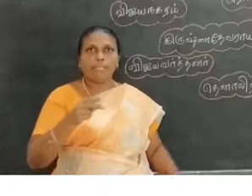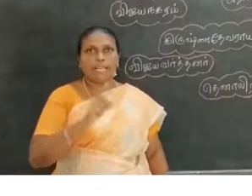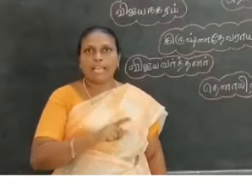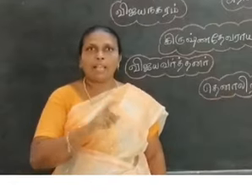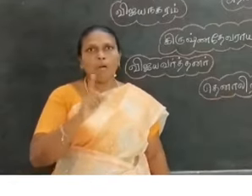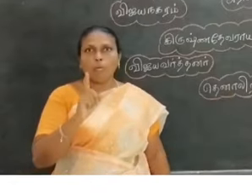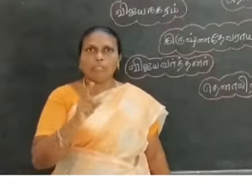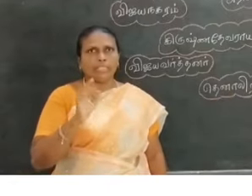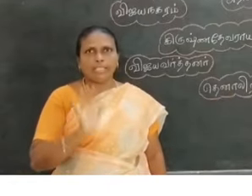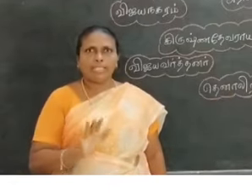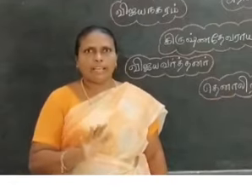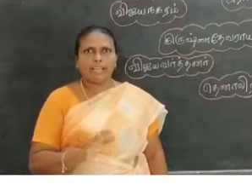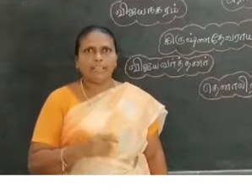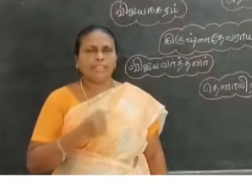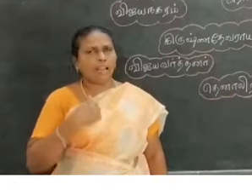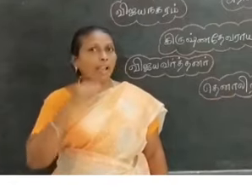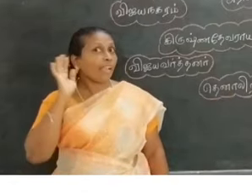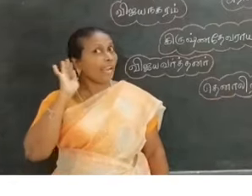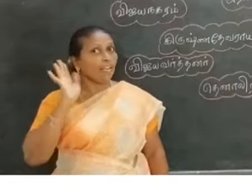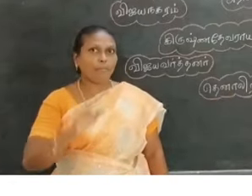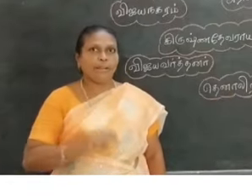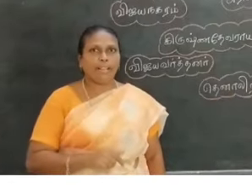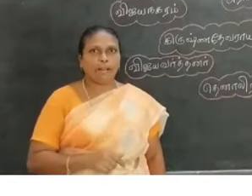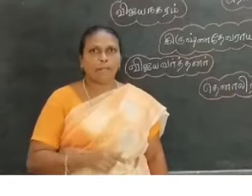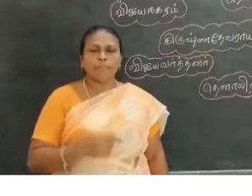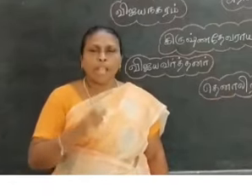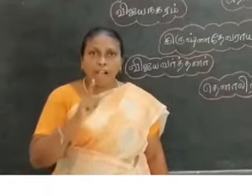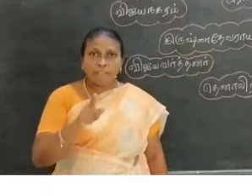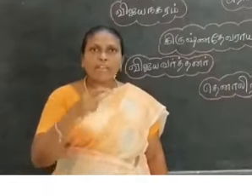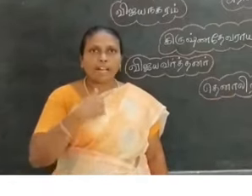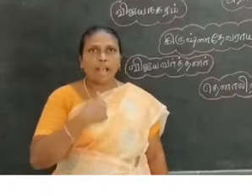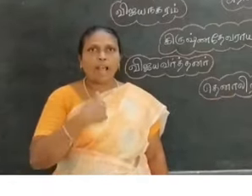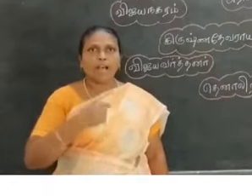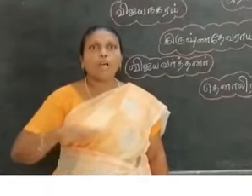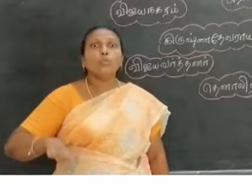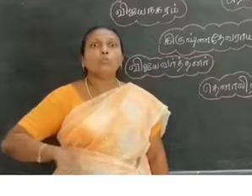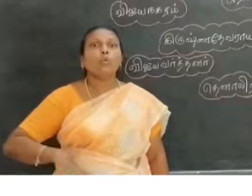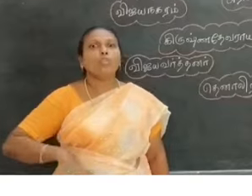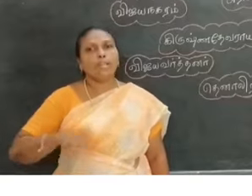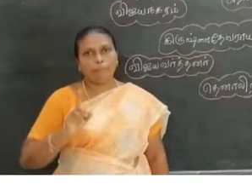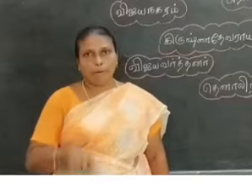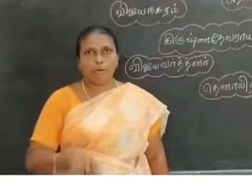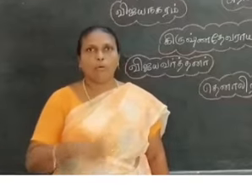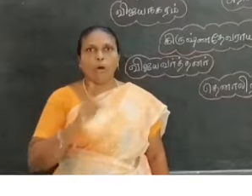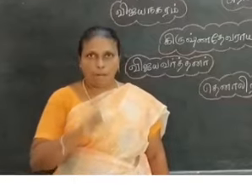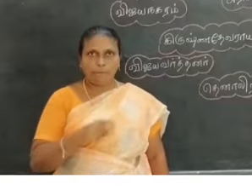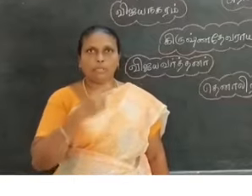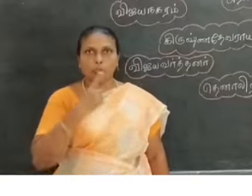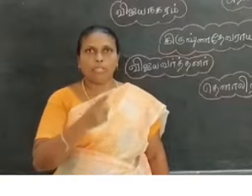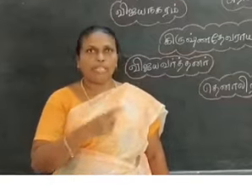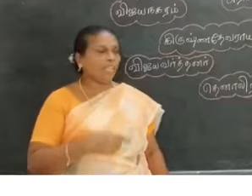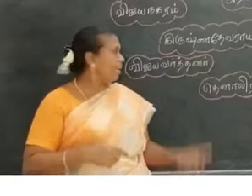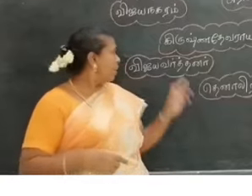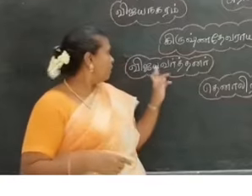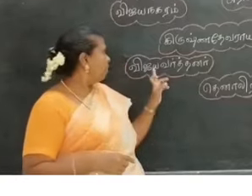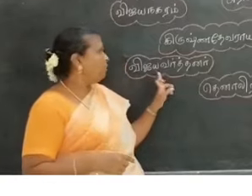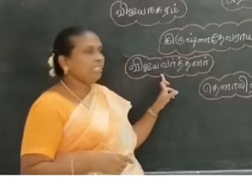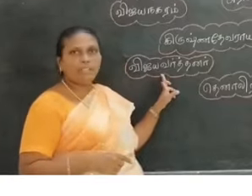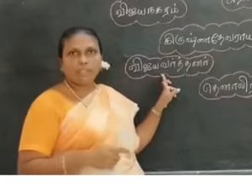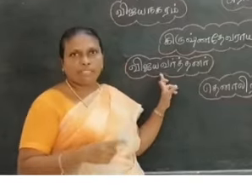தெனாலி ராமன் ஒருத்தர் இருக்கிறாரு, நான் கேள்விப்பட்டேன், அவரை நான் சோதனை பண்ணணும் அப்படின்னு சொல்லி இந்த